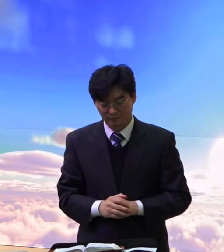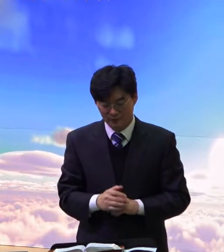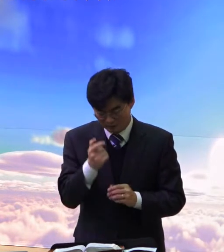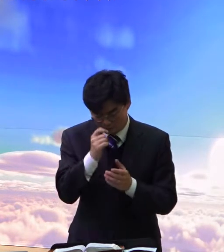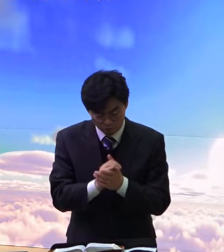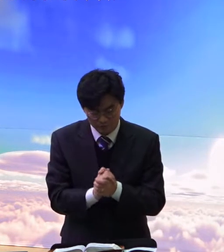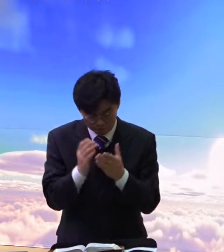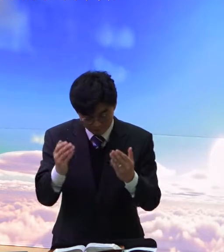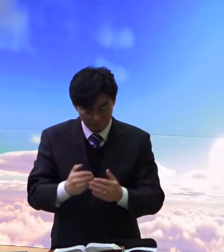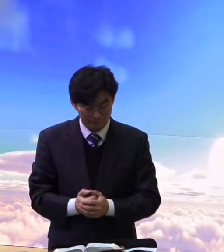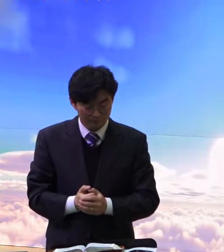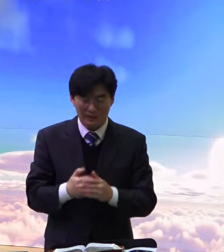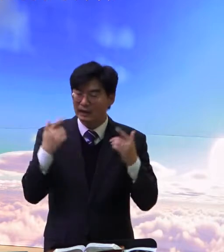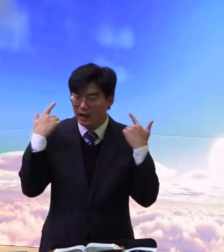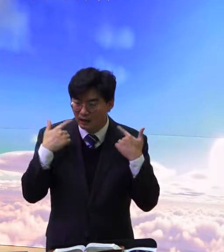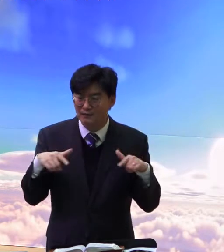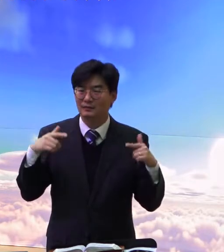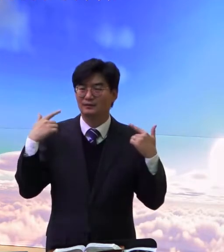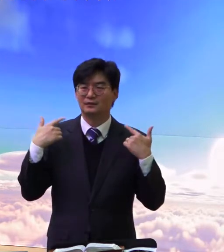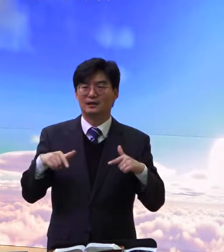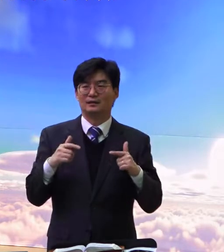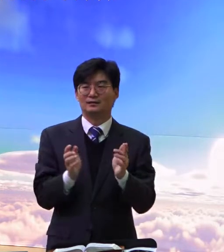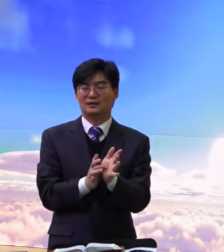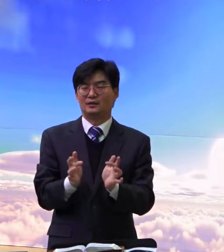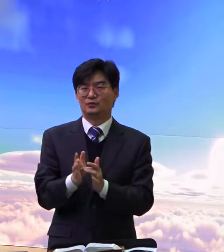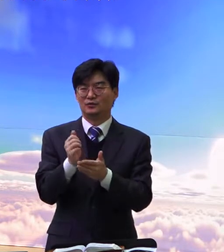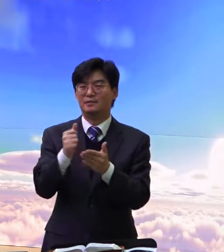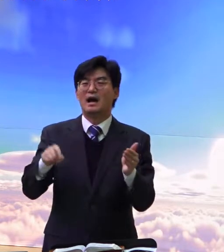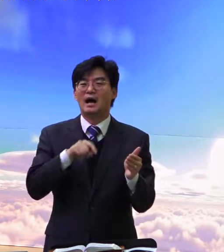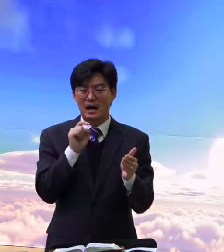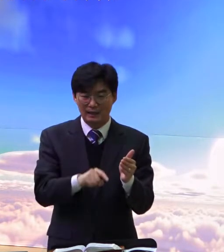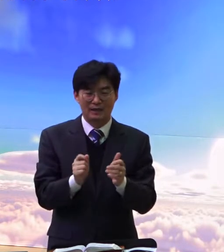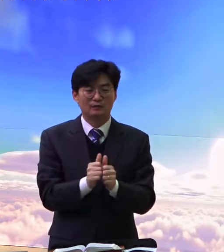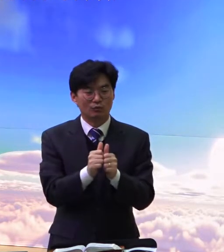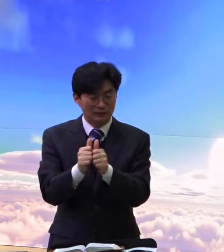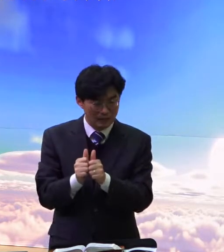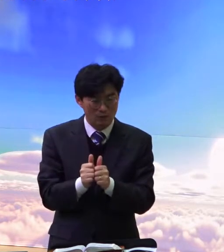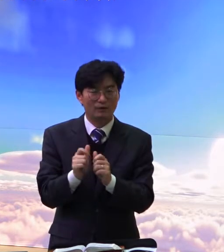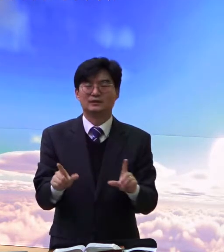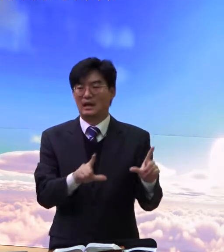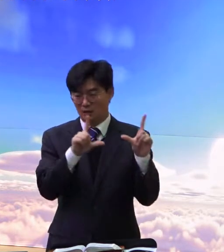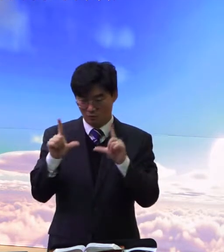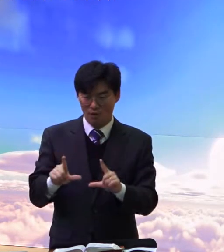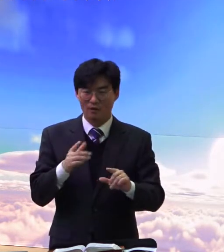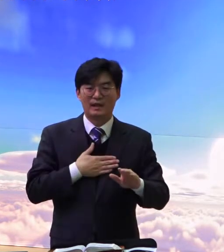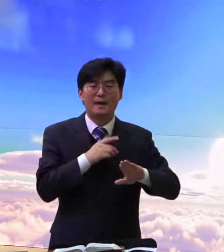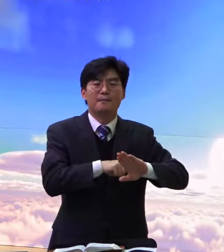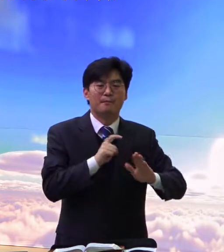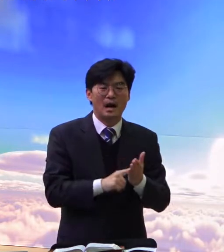여러분이 늘 예수님 안에 살고 예수님이 여러분 안에 계시는, 그래서 삶이 변화되는